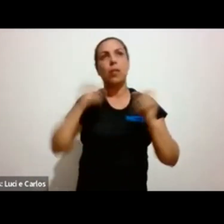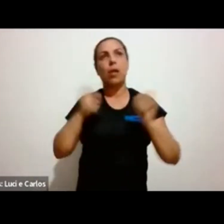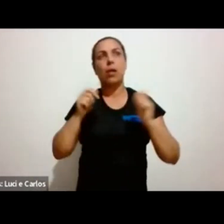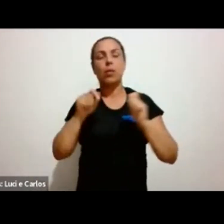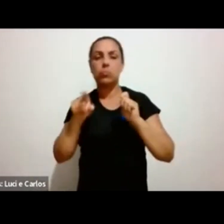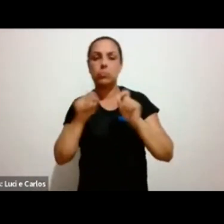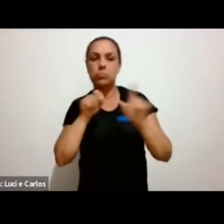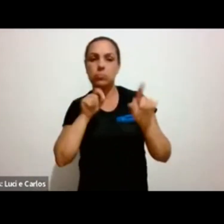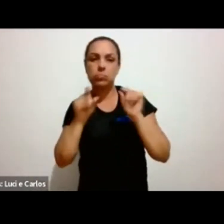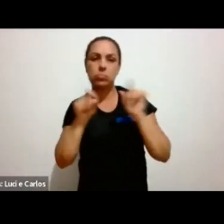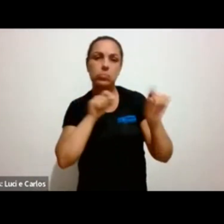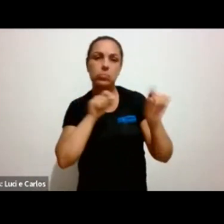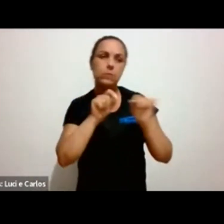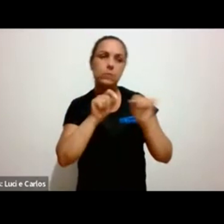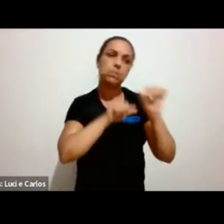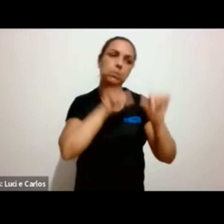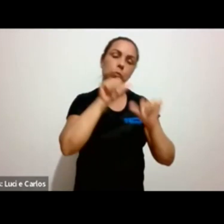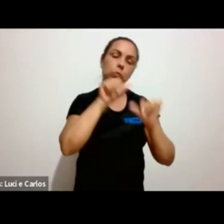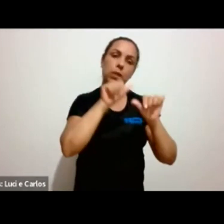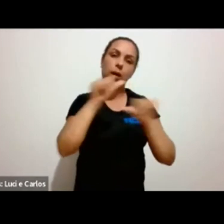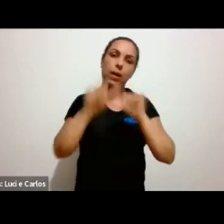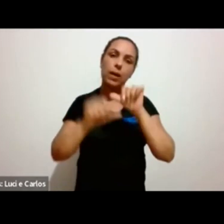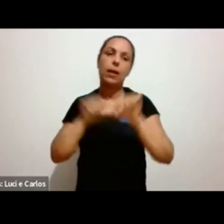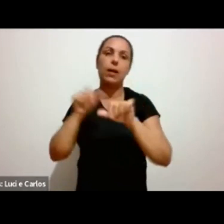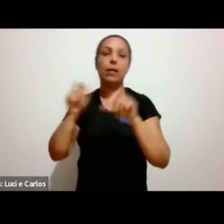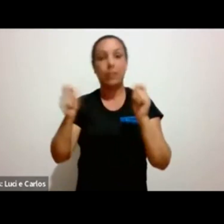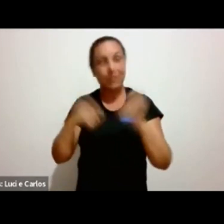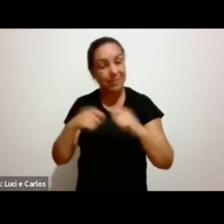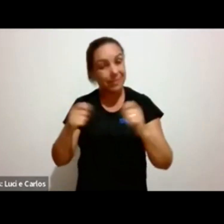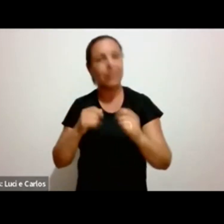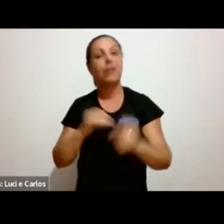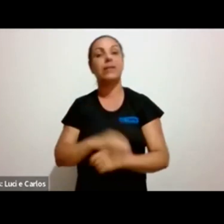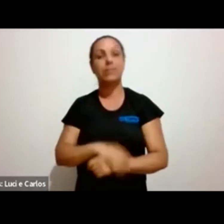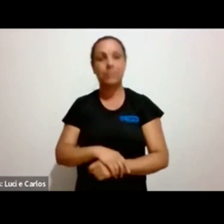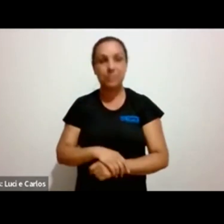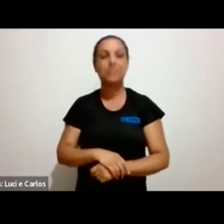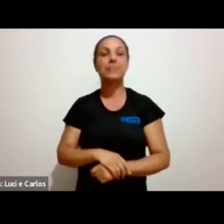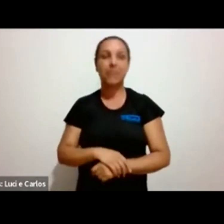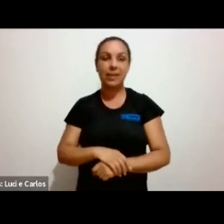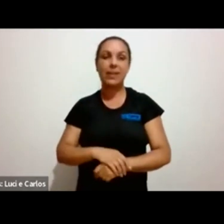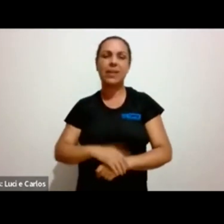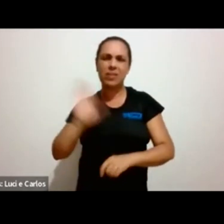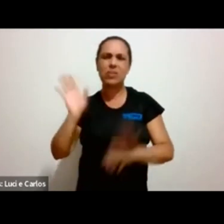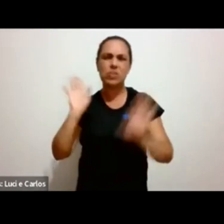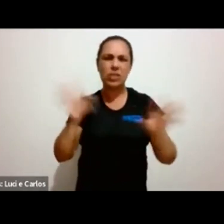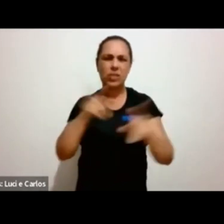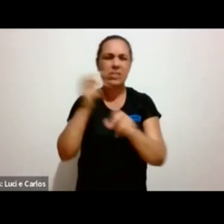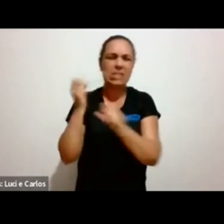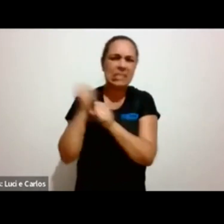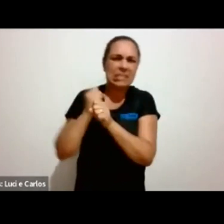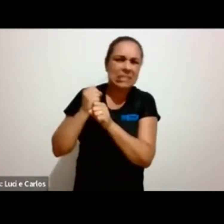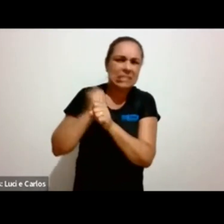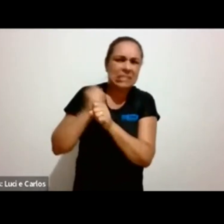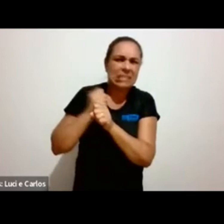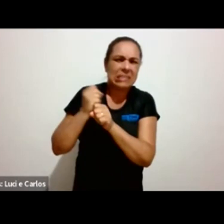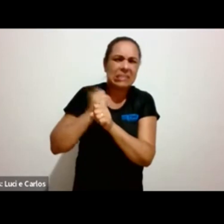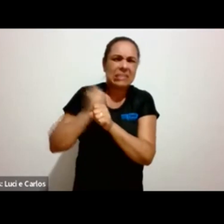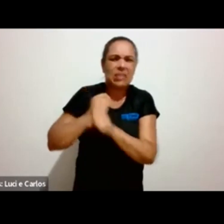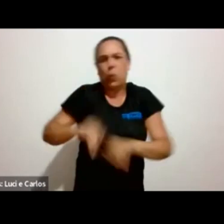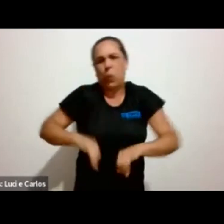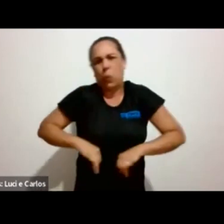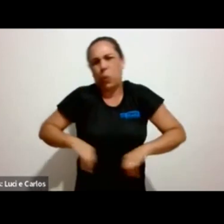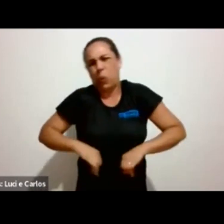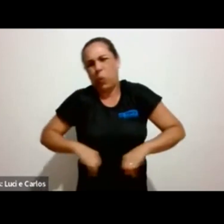você, para que esse cenário, esse quadro de tantos anos de sofrimento, ele possa começar a ser mudado.